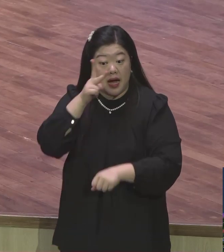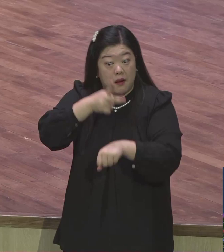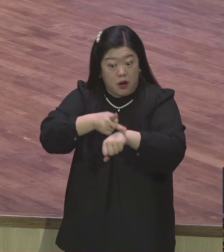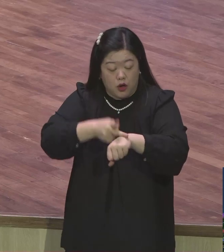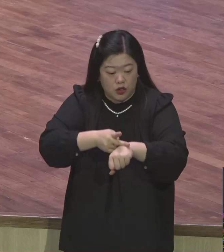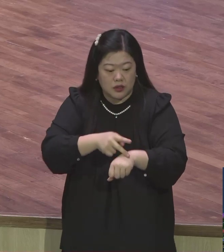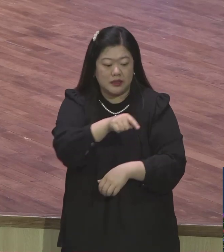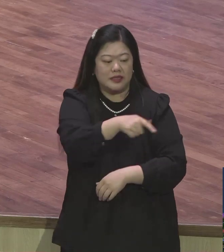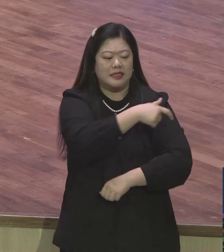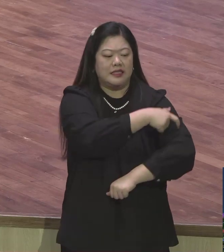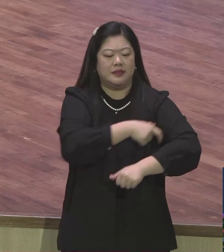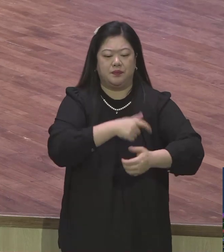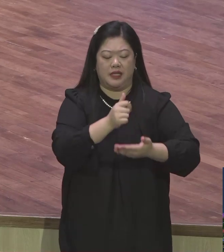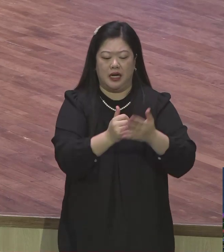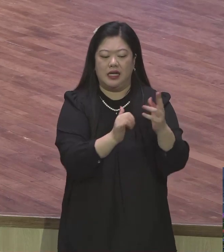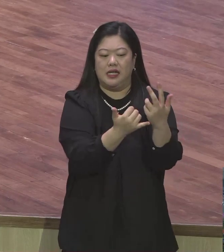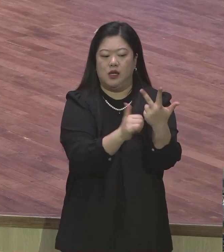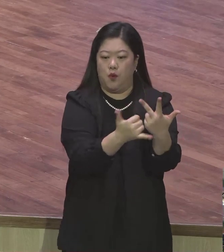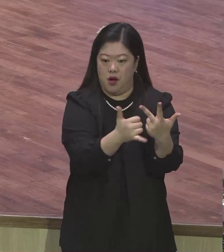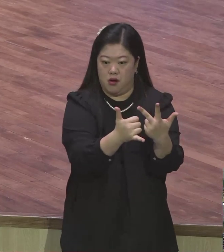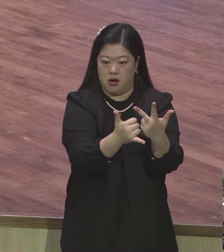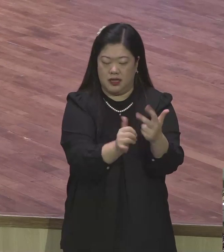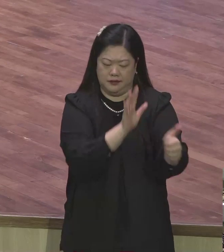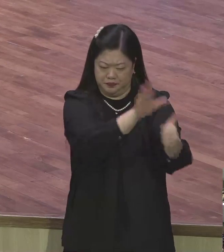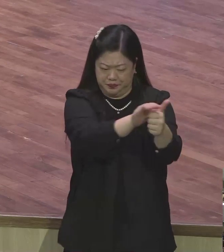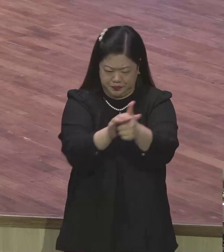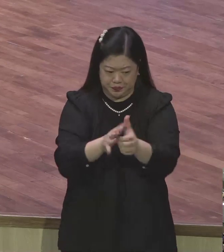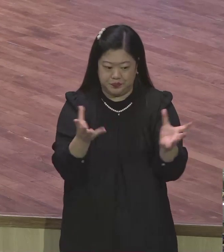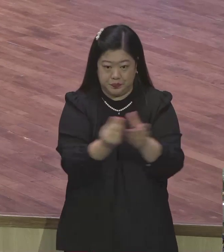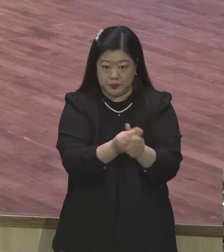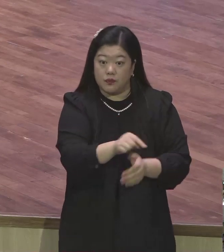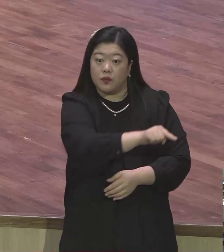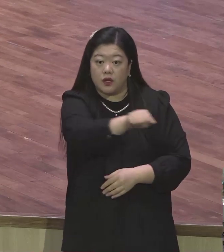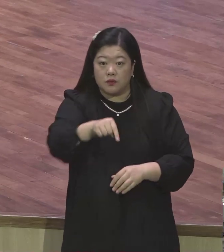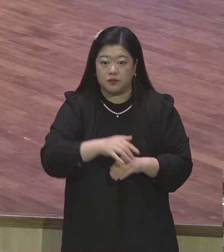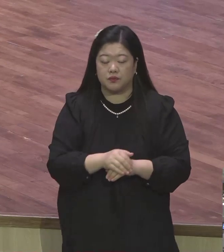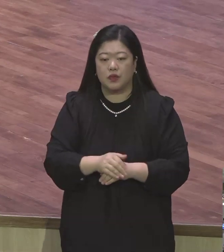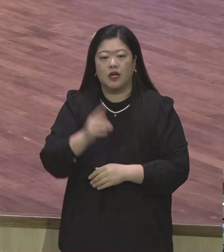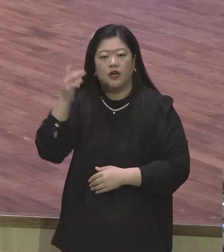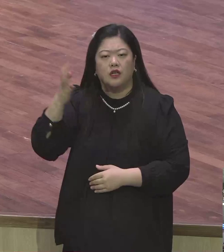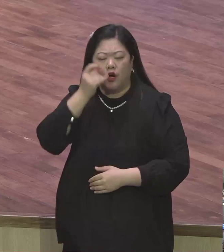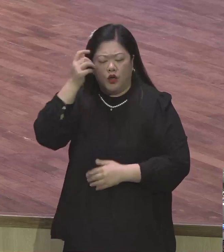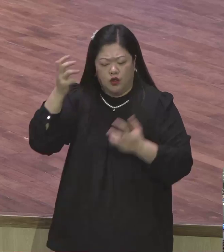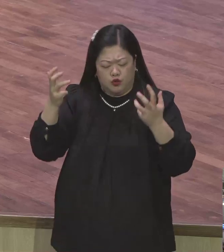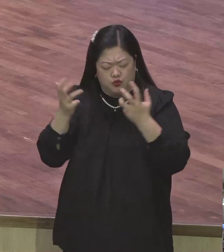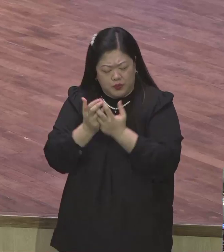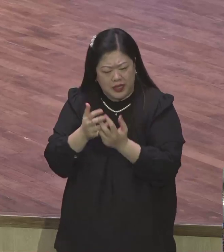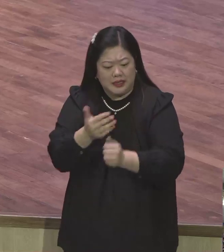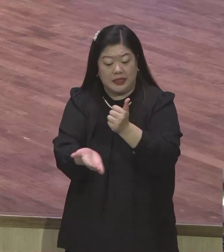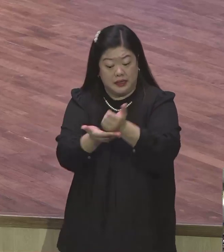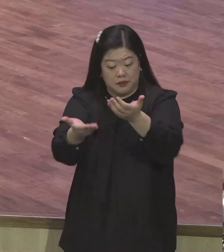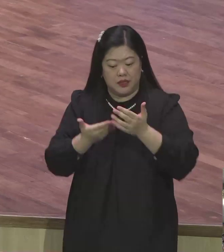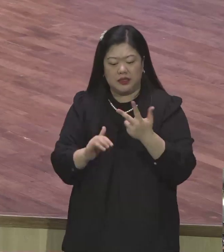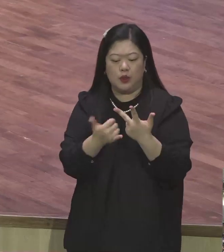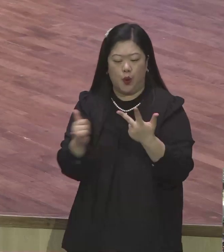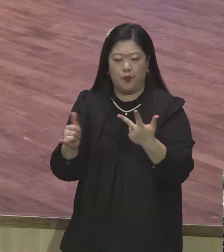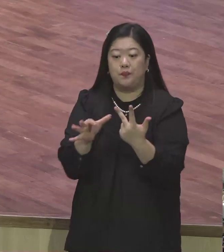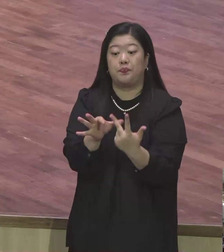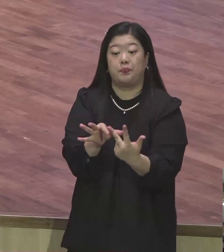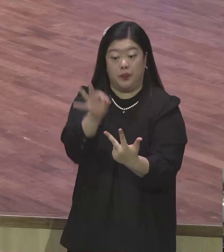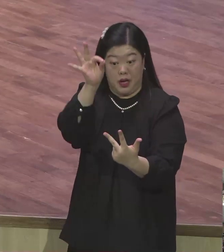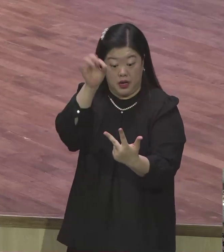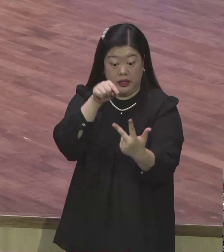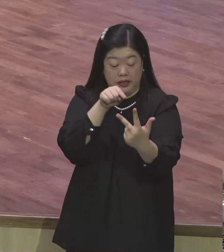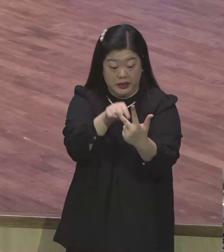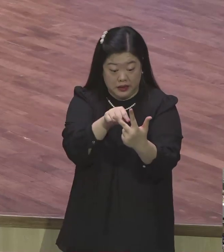세우면서 형제들아 너희 가운데서 성령과 지혜가 충만하여 칭찬받는 사람 일곱을 택하라. 우리가 이 일을 그들에게 맡기고 우리는